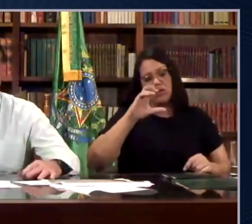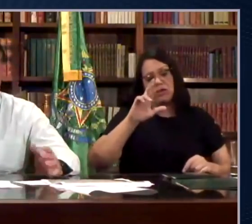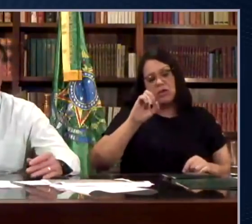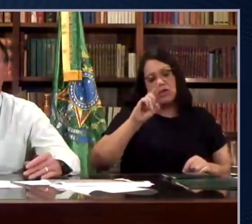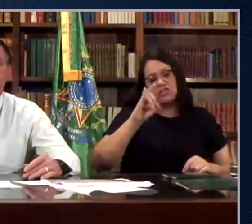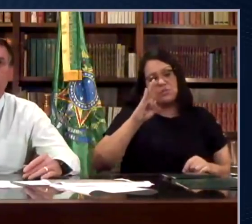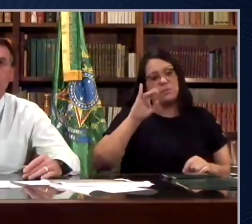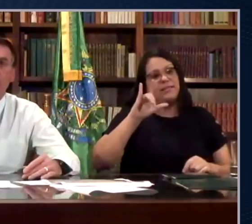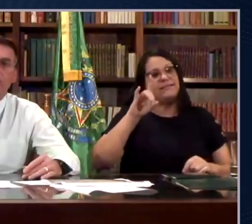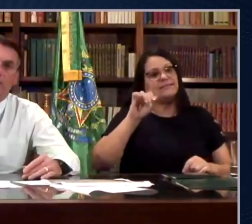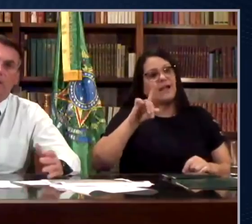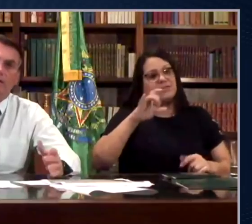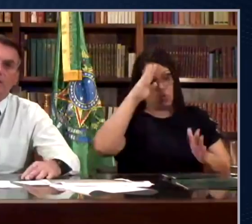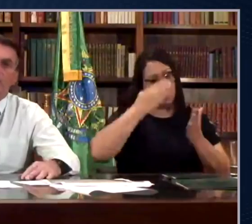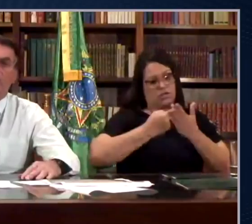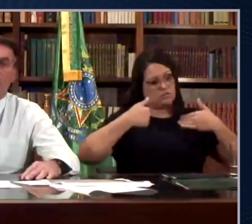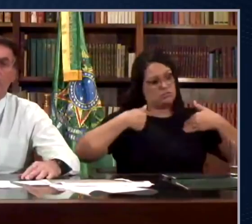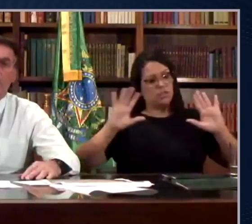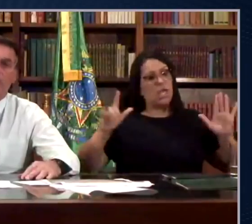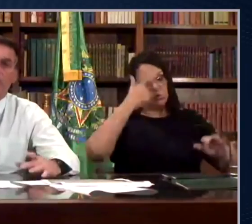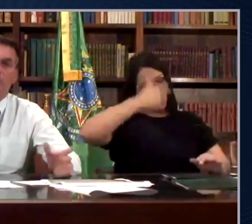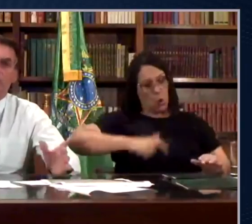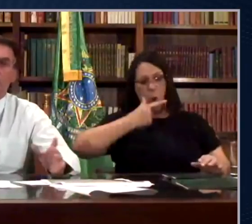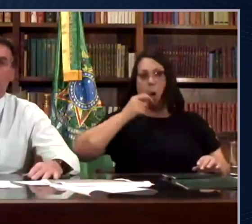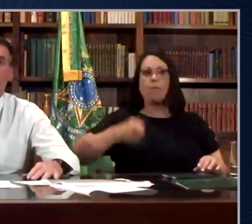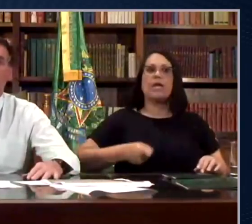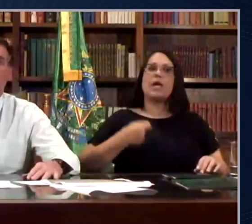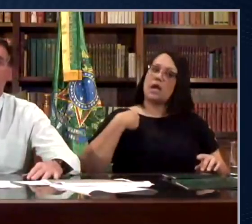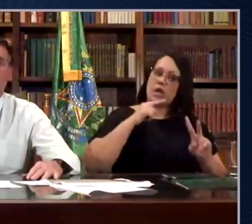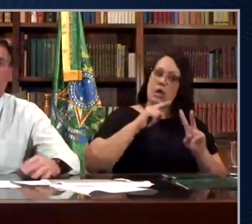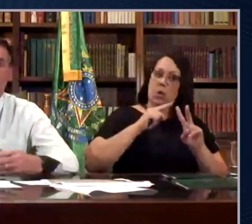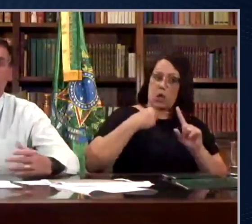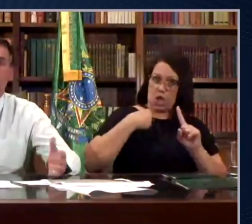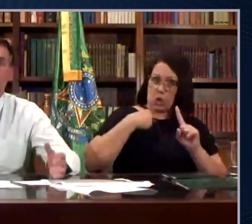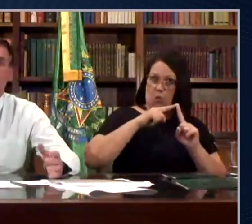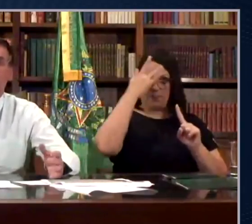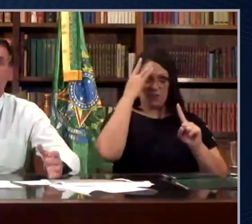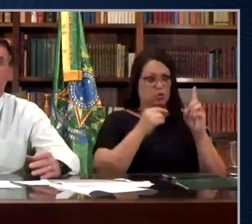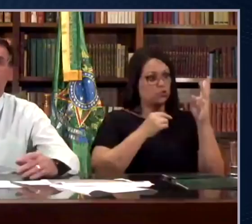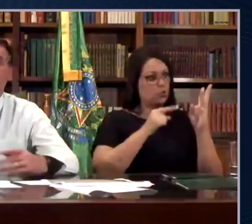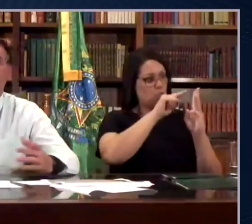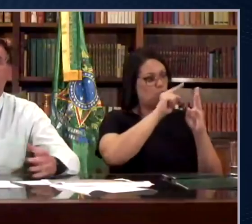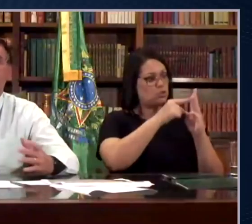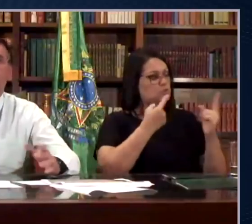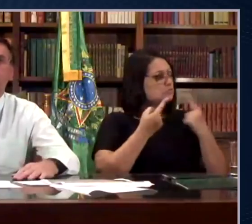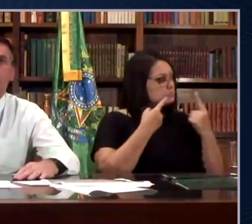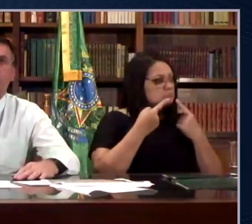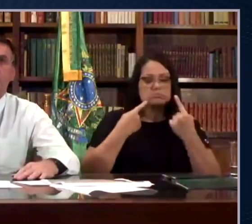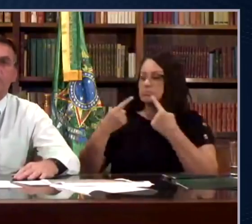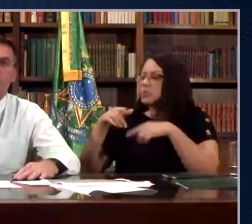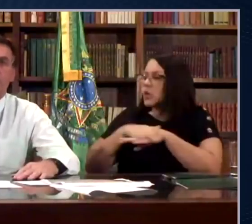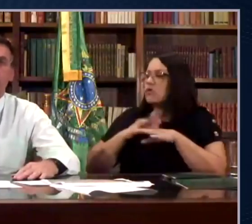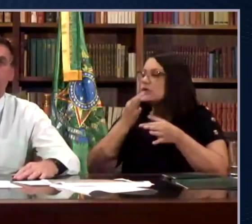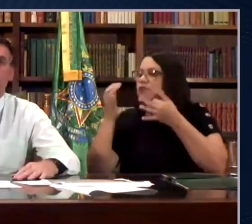porque eu agi como um homem deve agir. Eu e mais duas pessoas temos acesso, a gente conversa entre si e